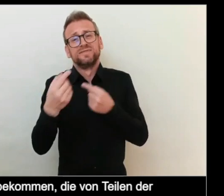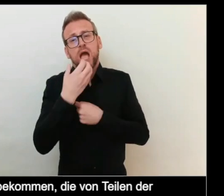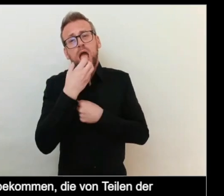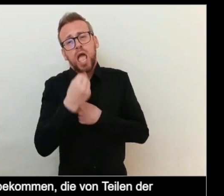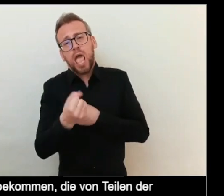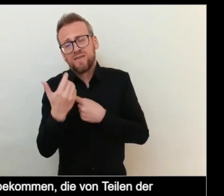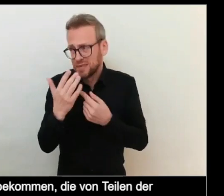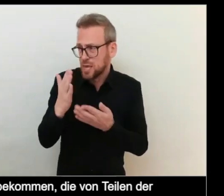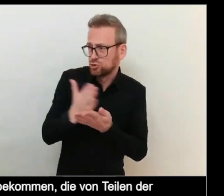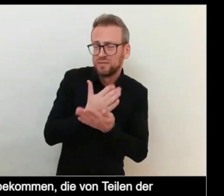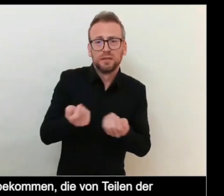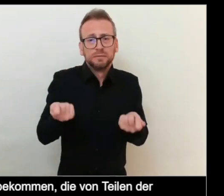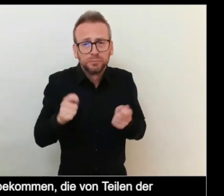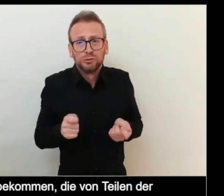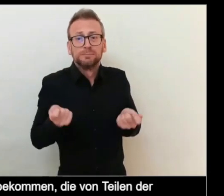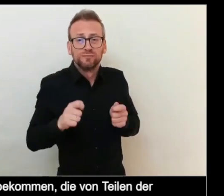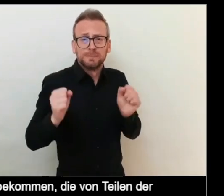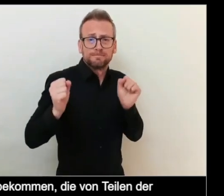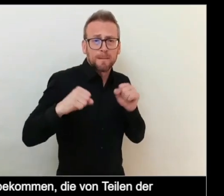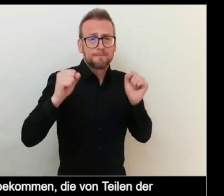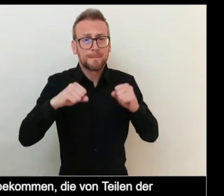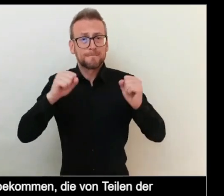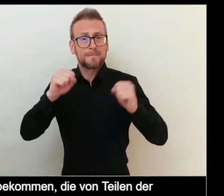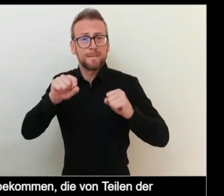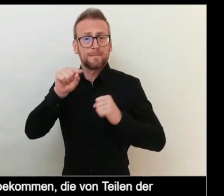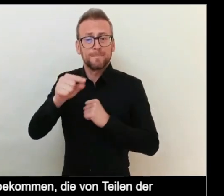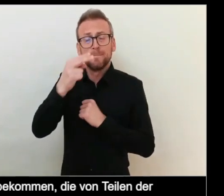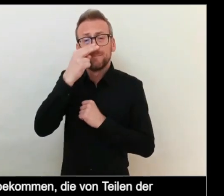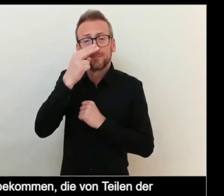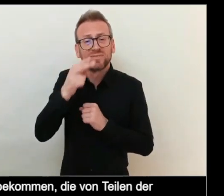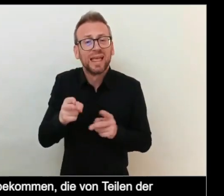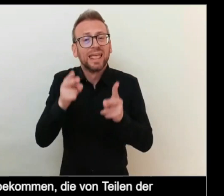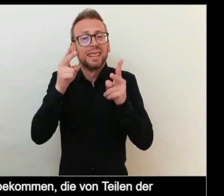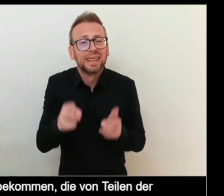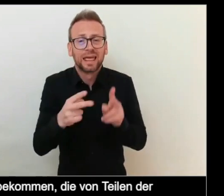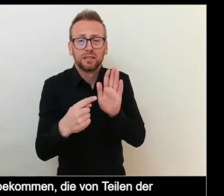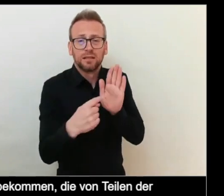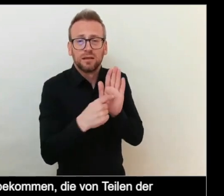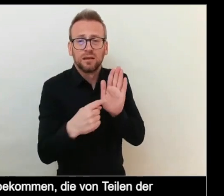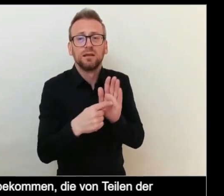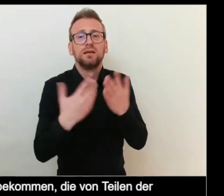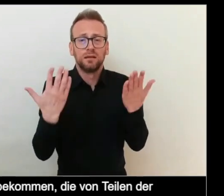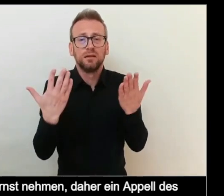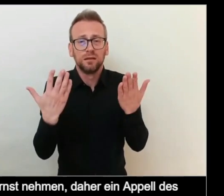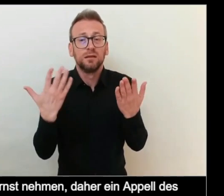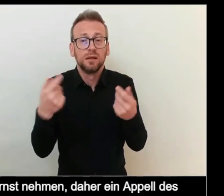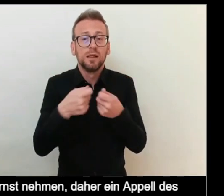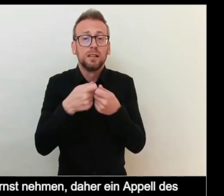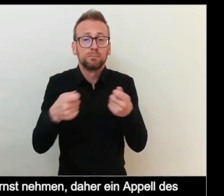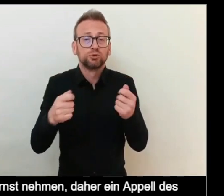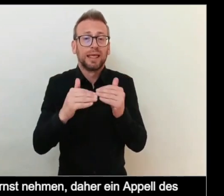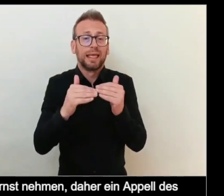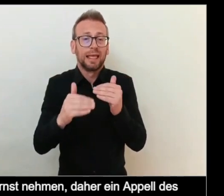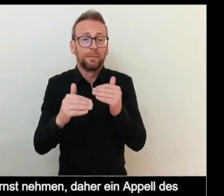ausläuft. Also geht es darum, welche Nachfolgeregelung macht der Bund. Die Diskussion kennen wir. Auch